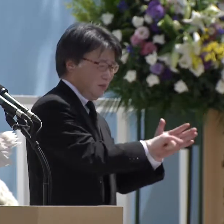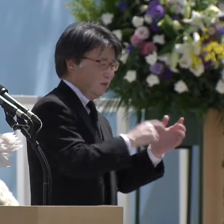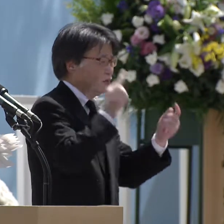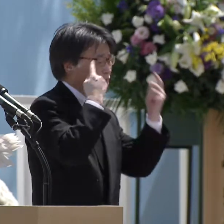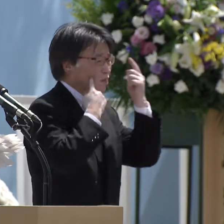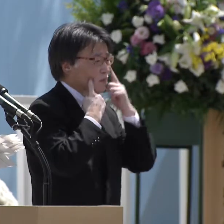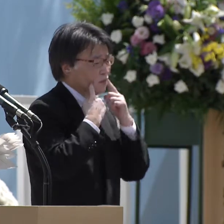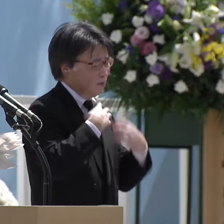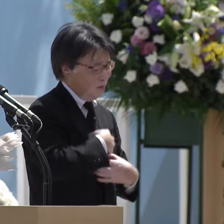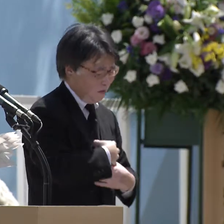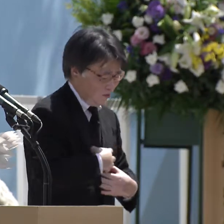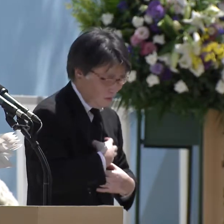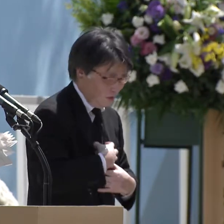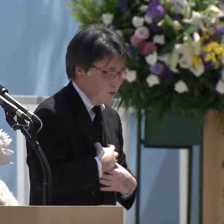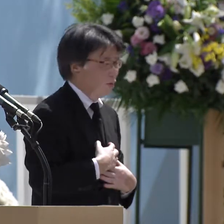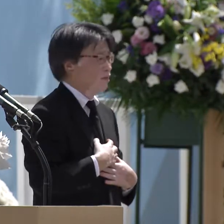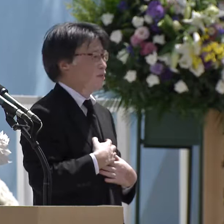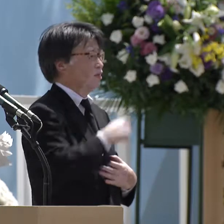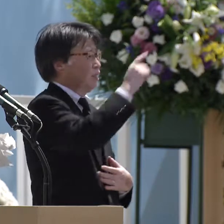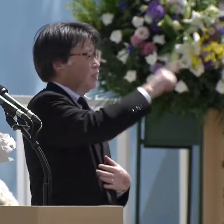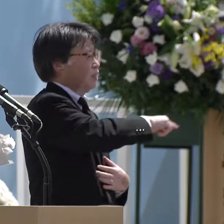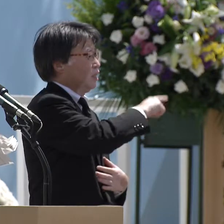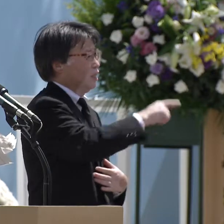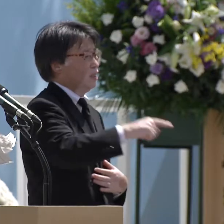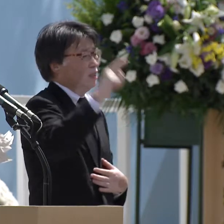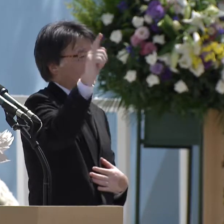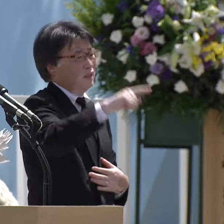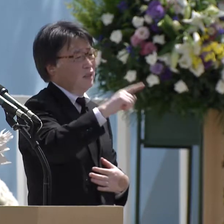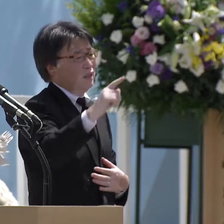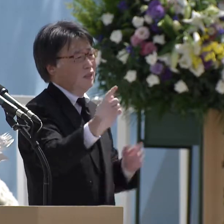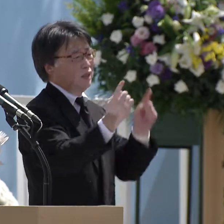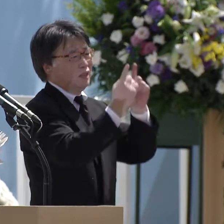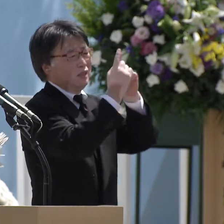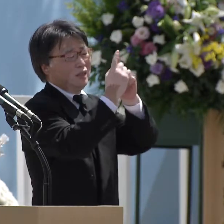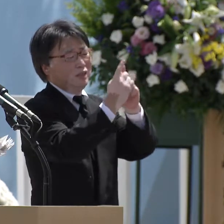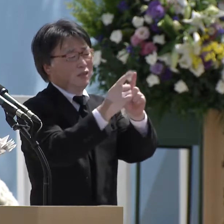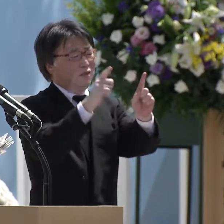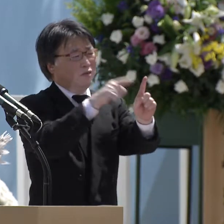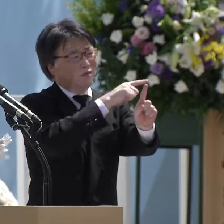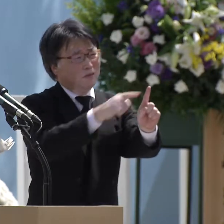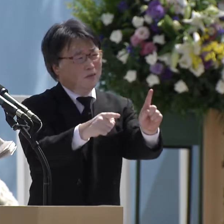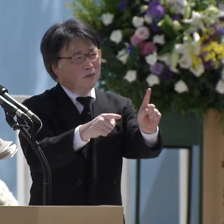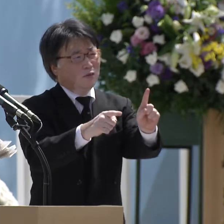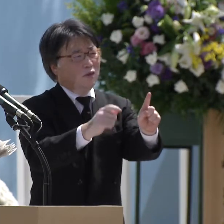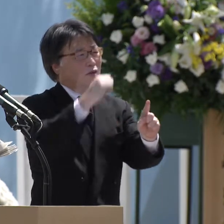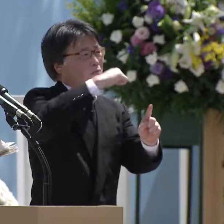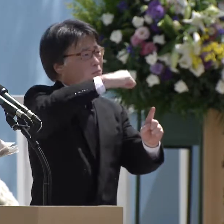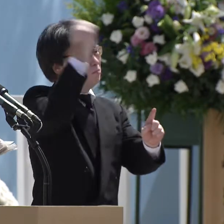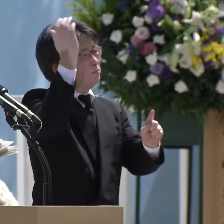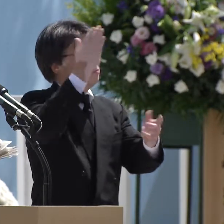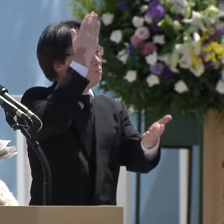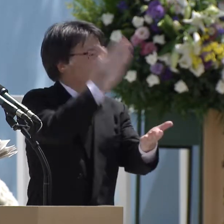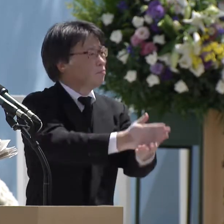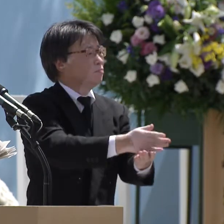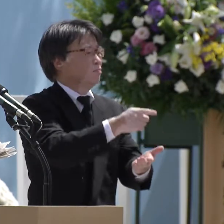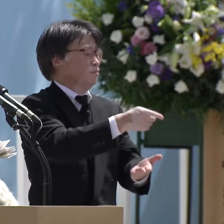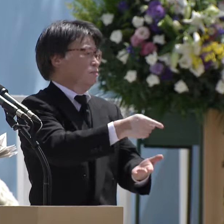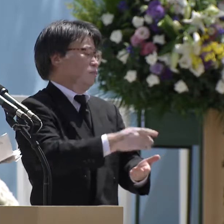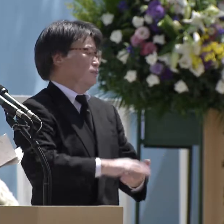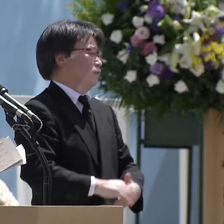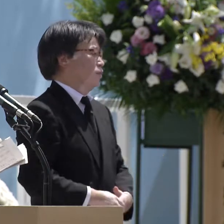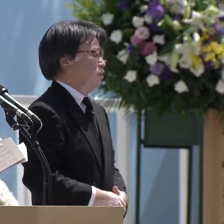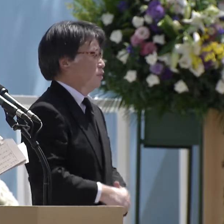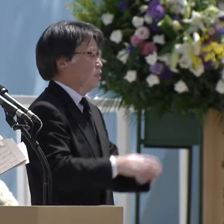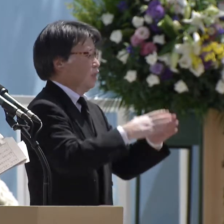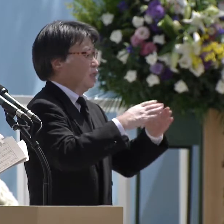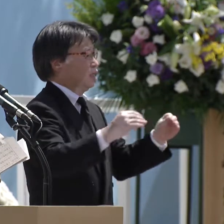けています。人間が人間に加える行為として絶対に許されない行為です。